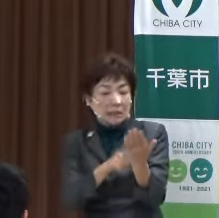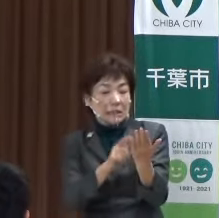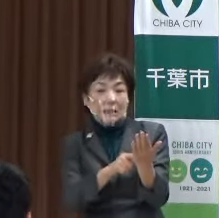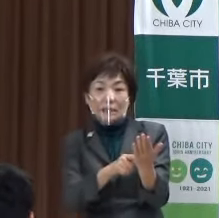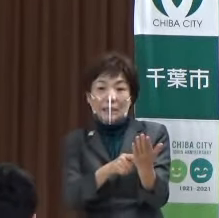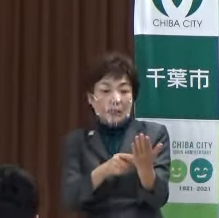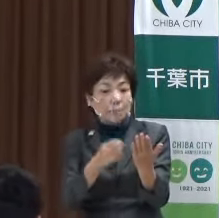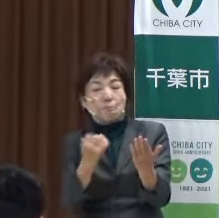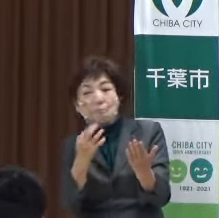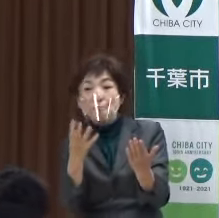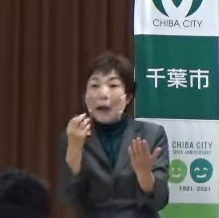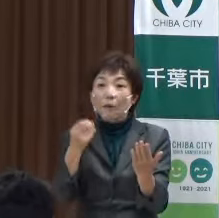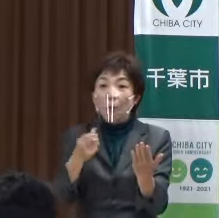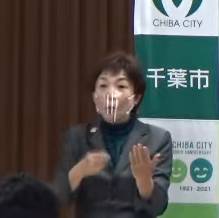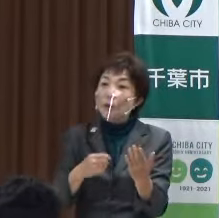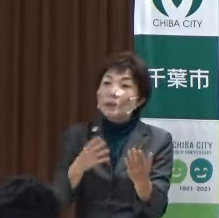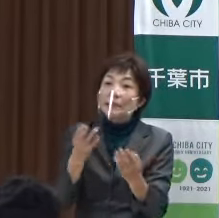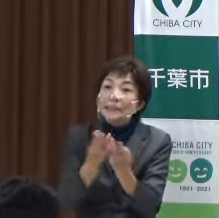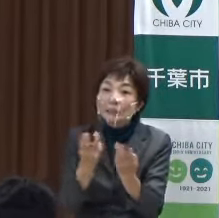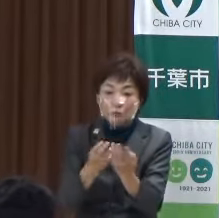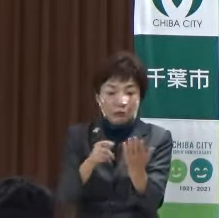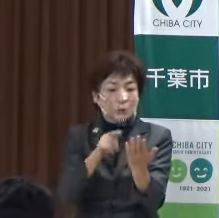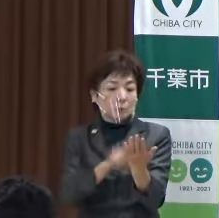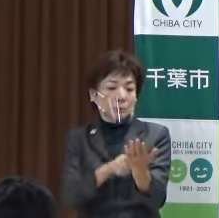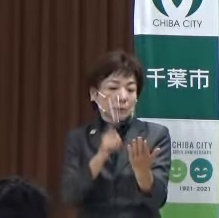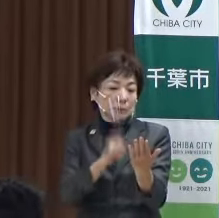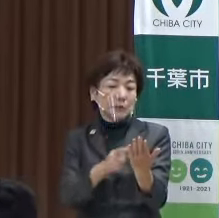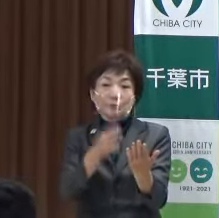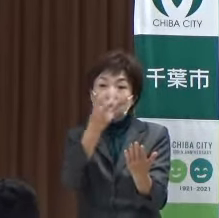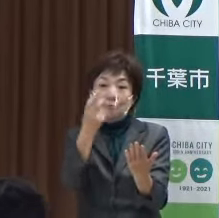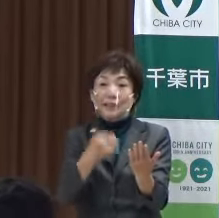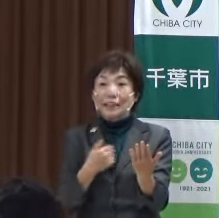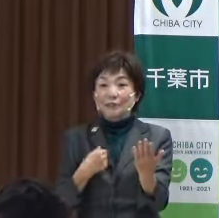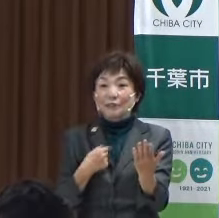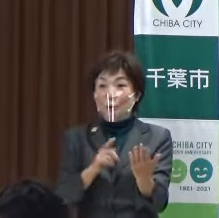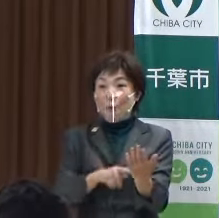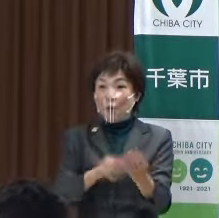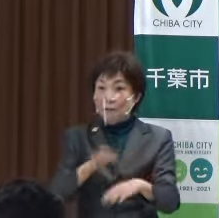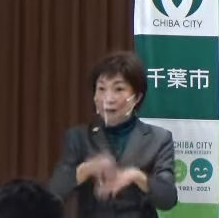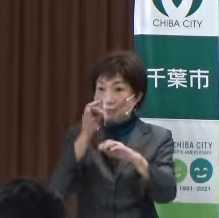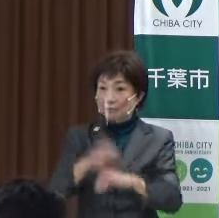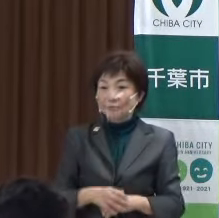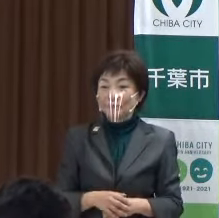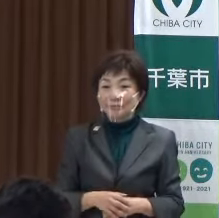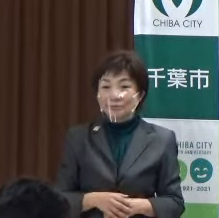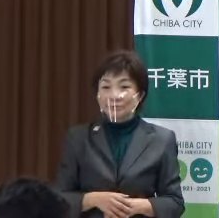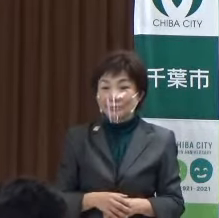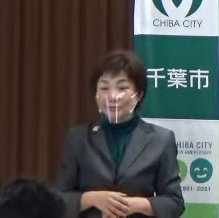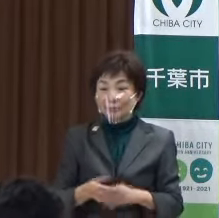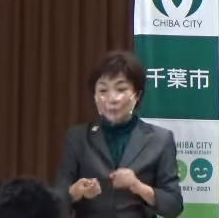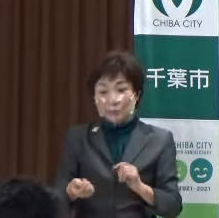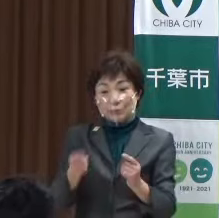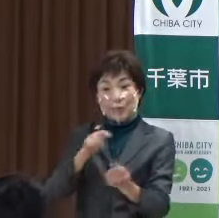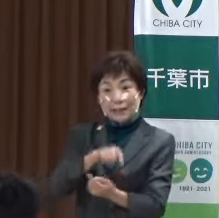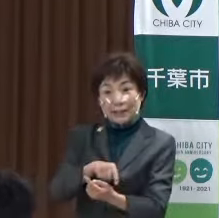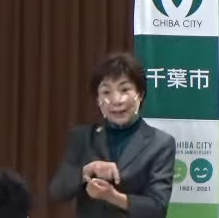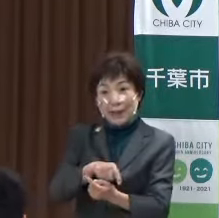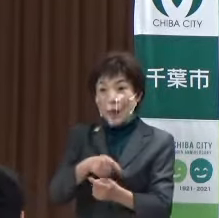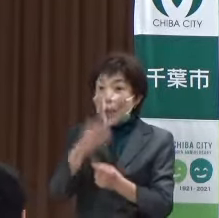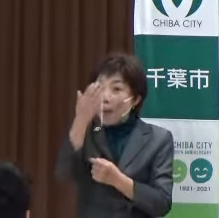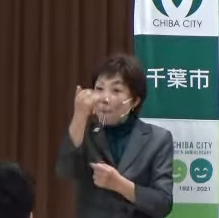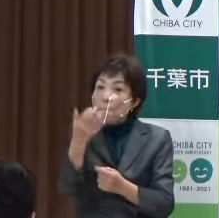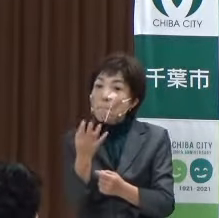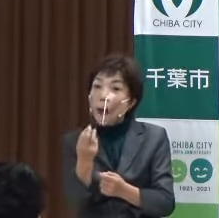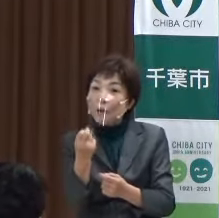間、呼び出し中の番号などをリアルタイムで確認することができます。で裏側のページで呼び出し番